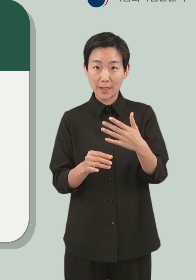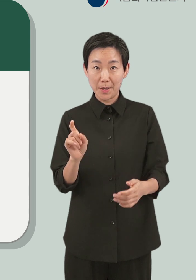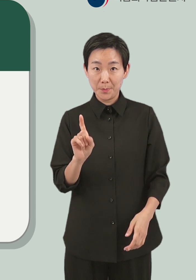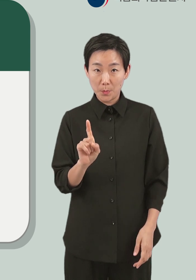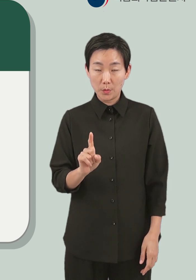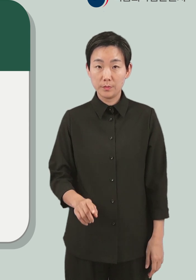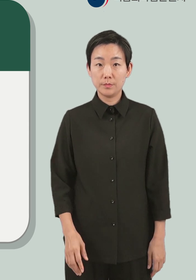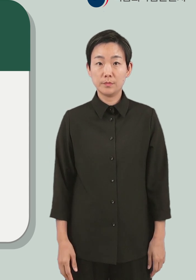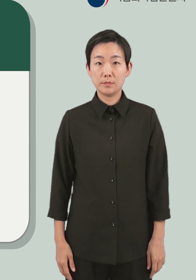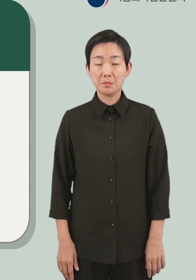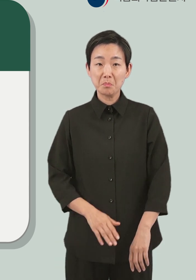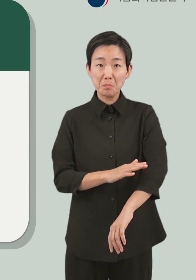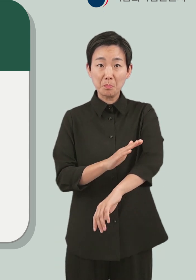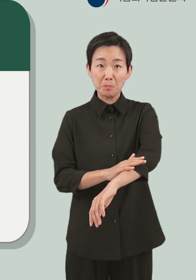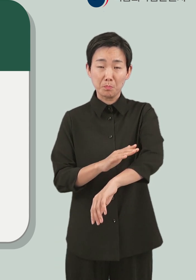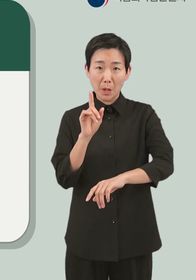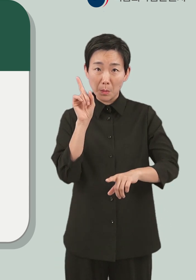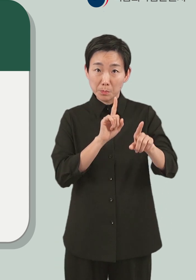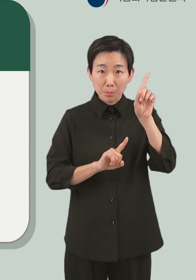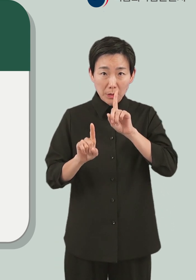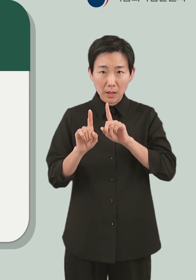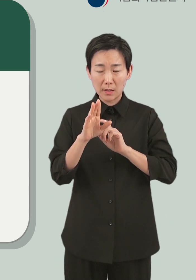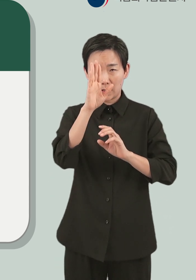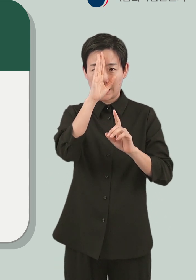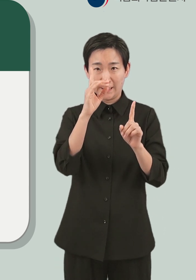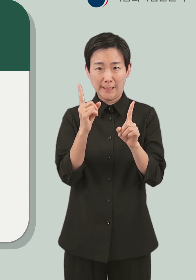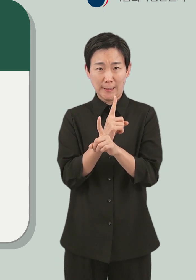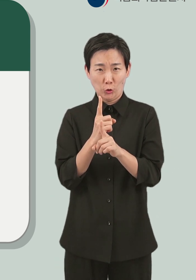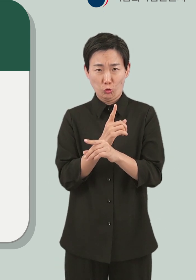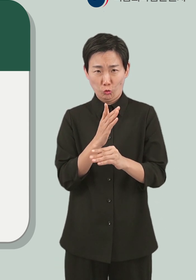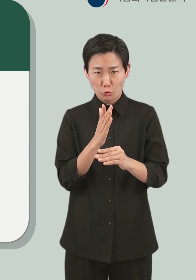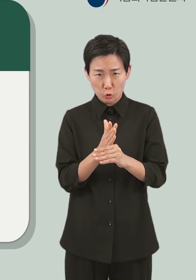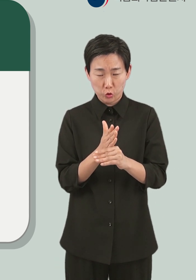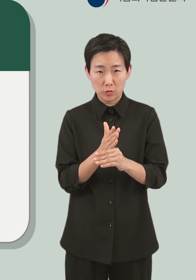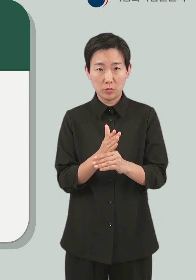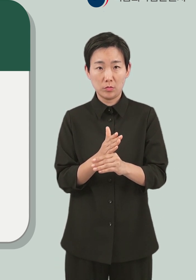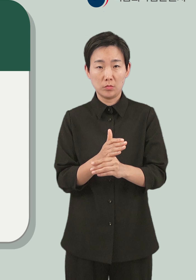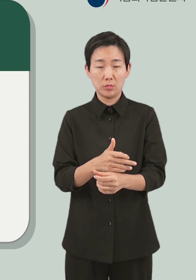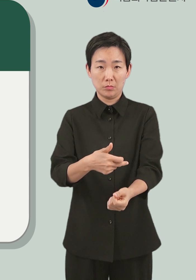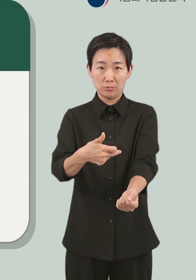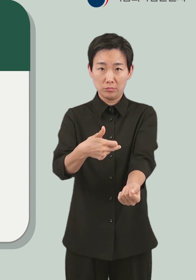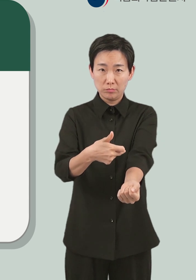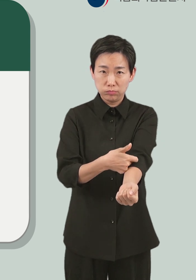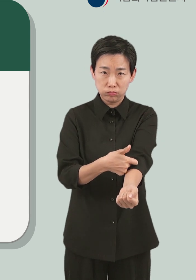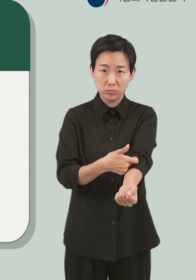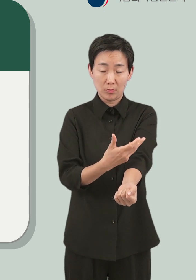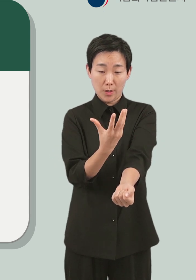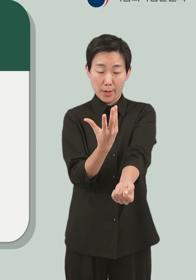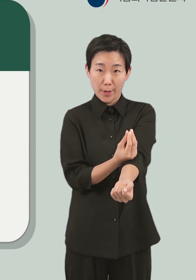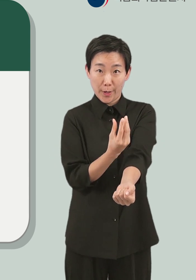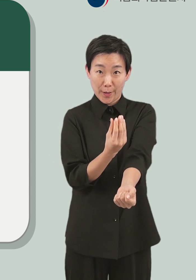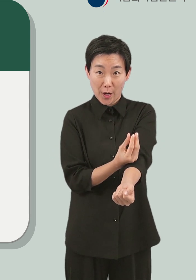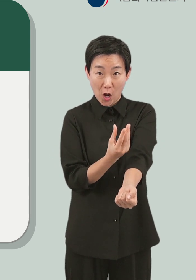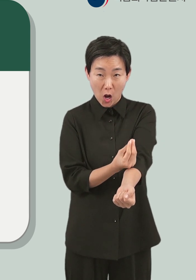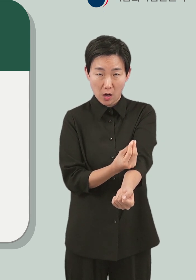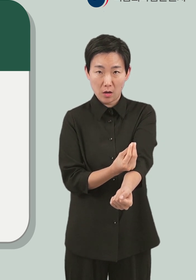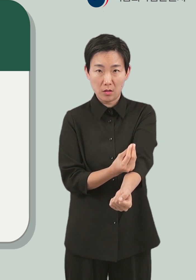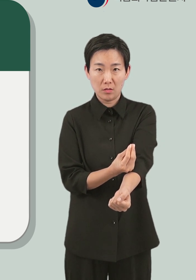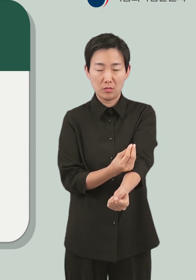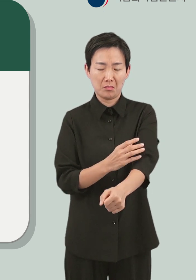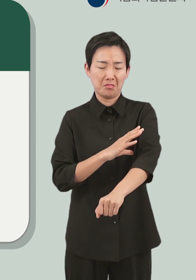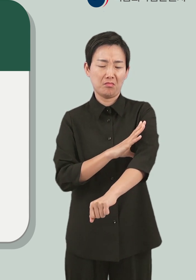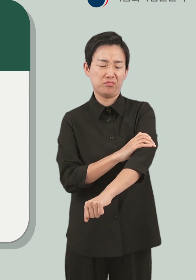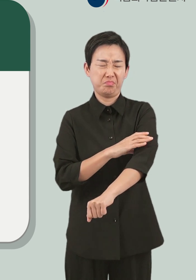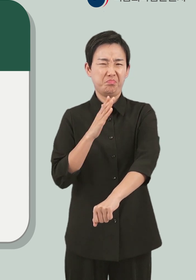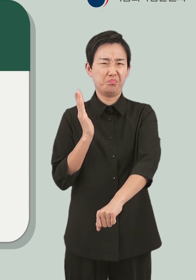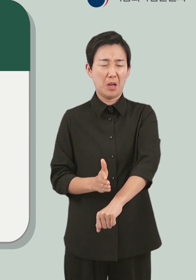의료기기의 사용 시 주의사항은 무엇입니까? 부상당한 팔이나 치료 중인 팔에 사용하지 않습니다. 정맥주사나 수혈